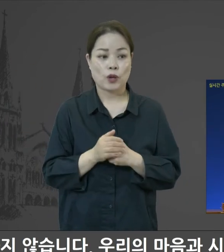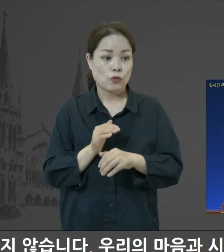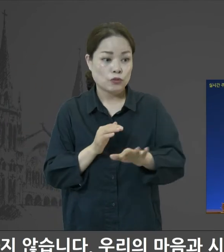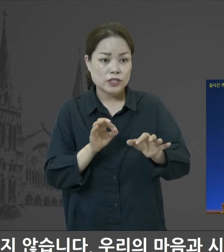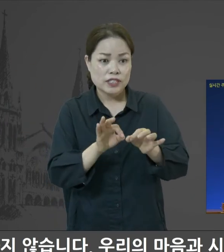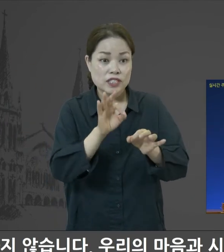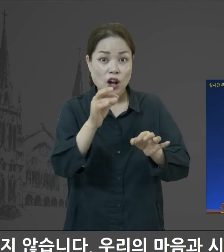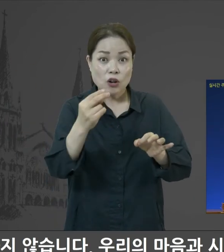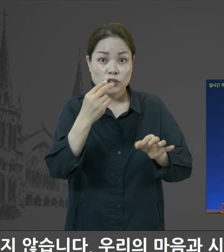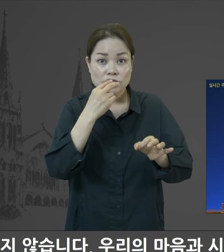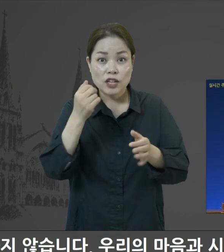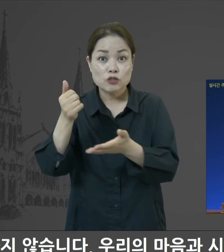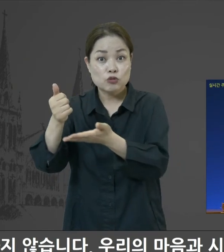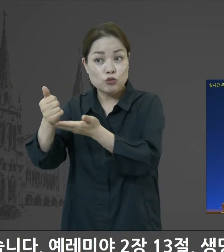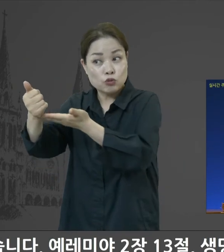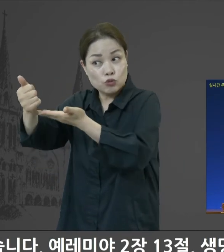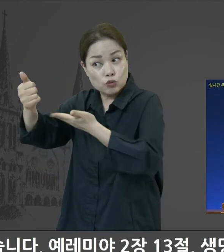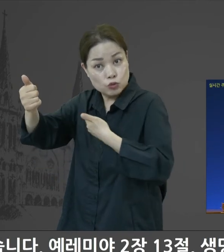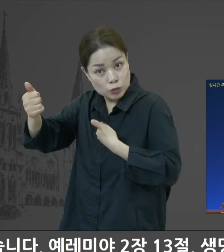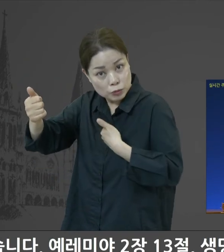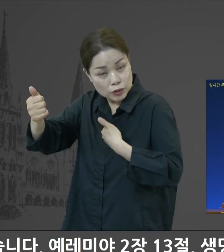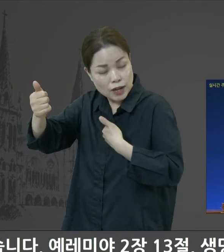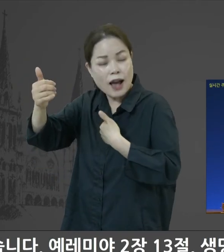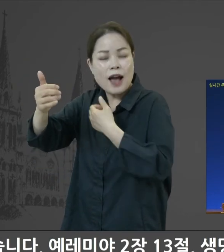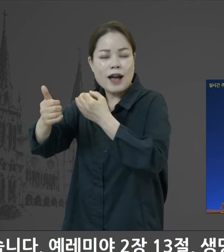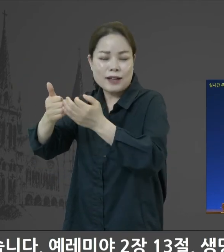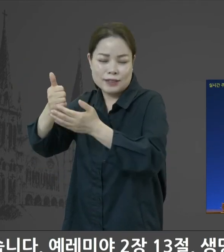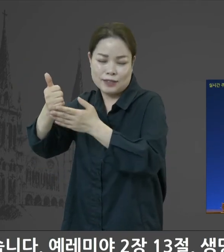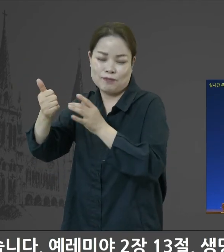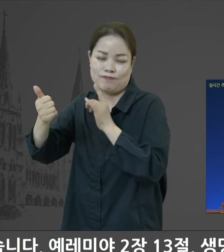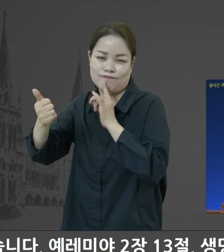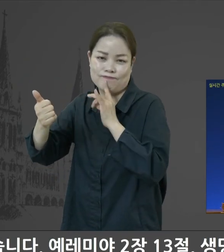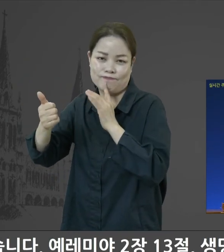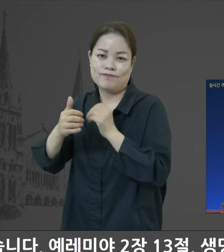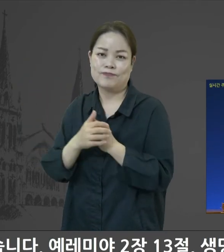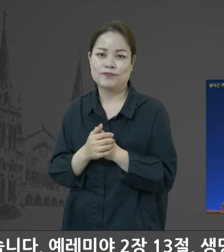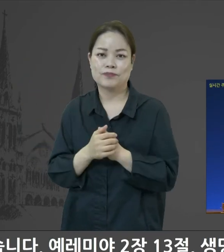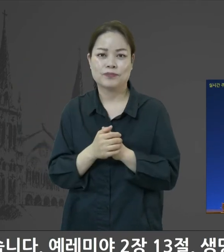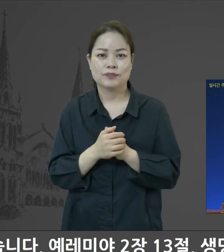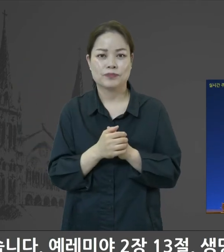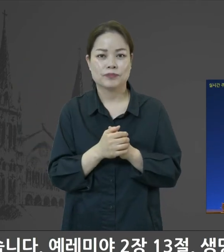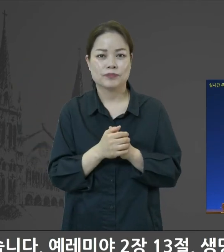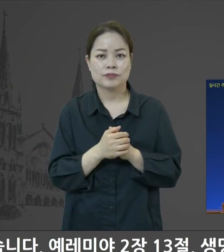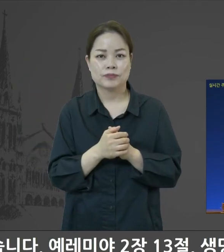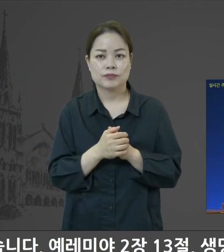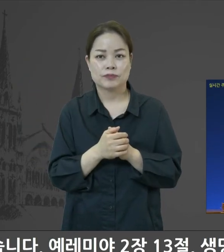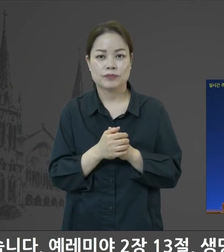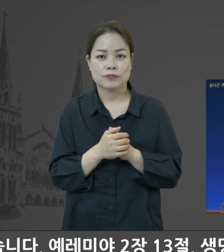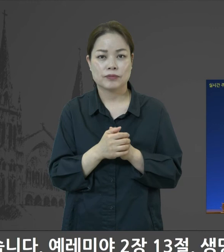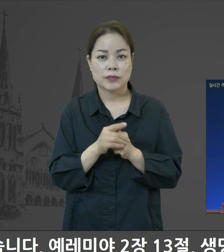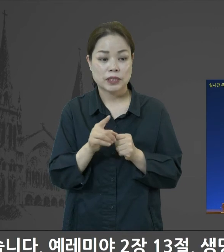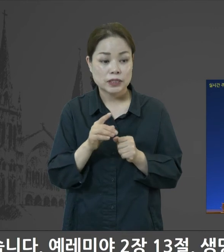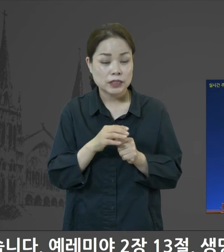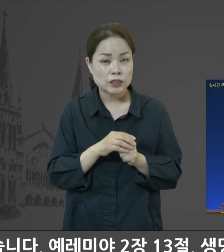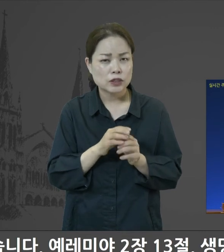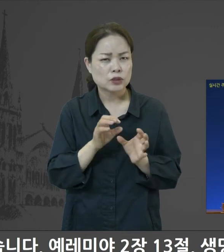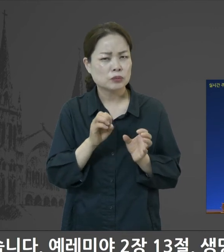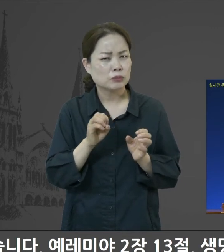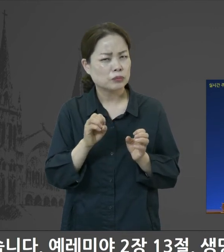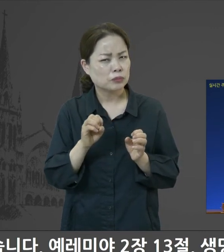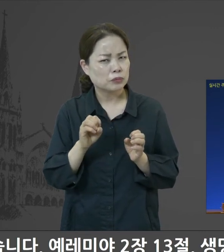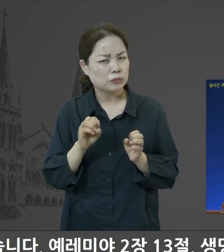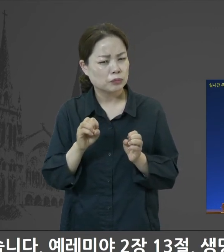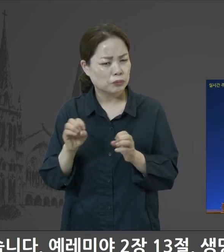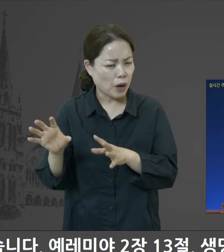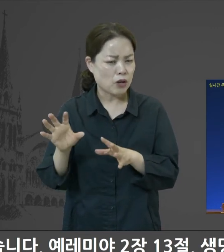우리에게 영생을 주시는 분은 예수님 하나님밖에 없습니다. 근데 그를 버린 것, 그리고